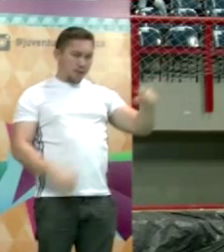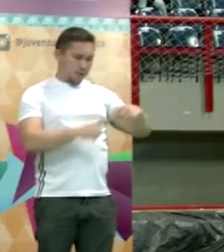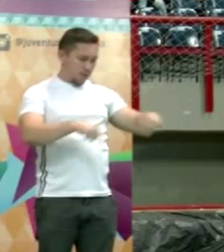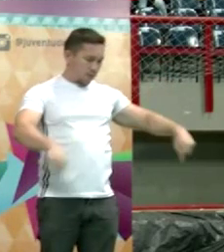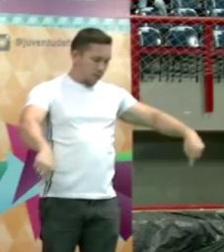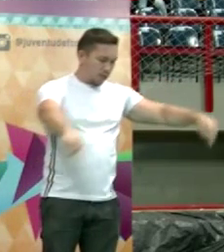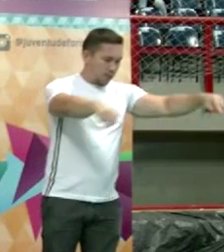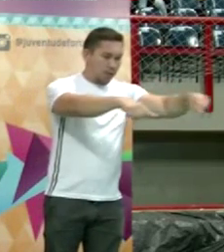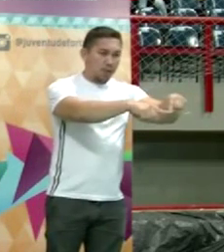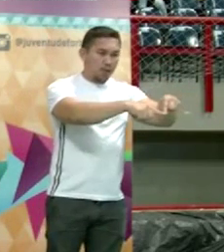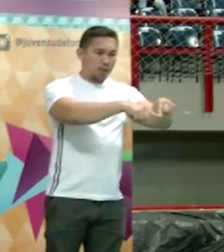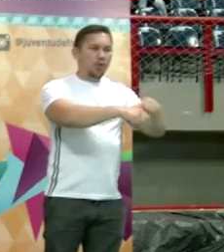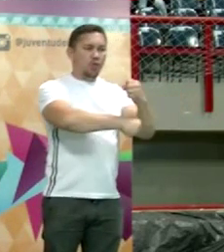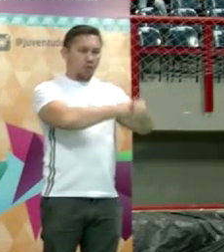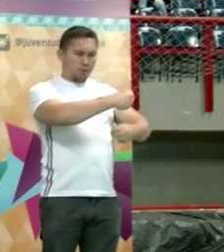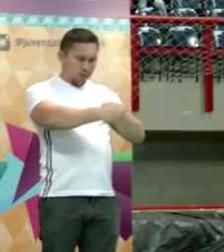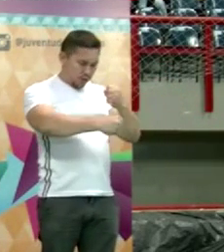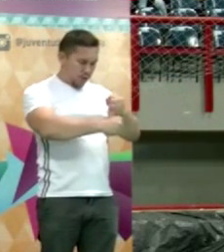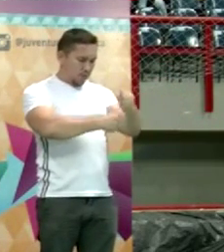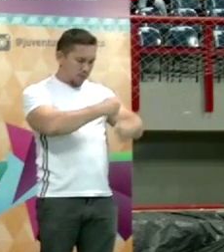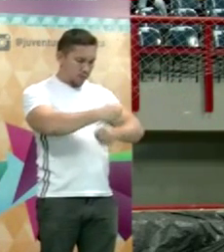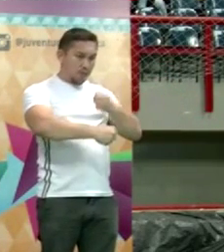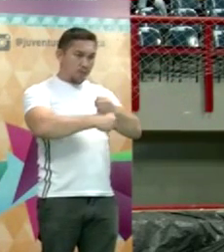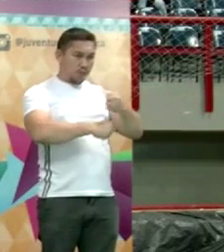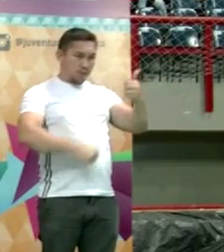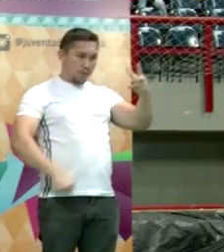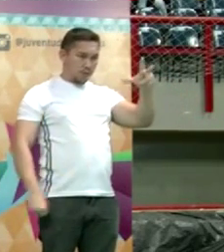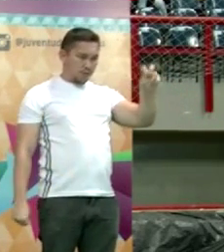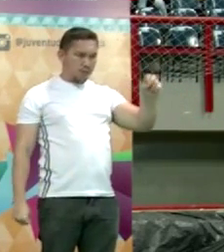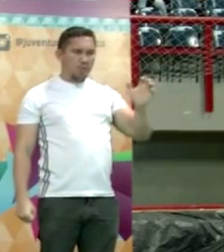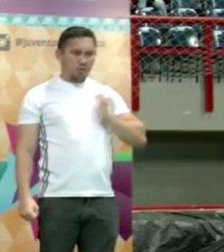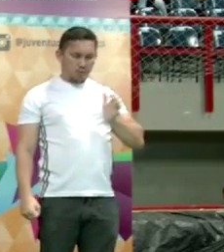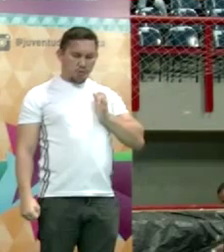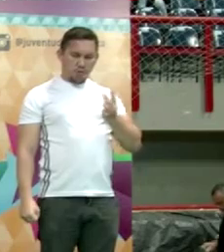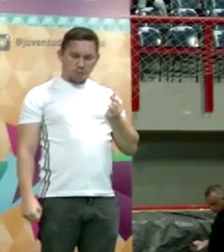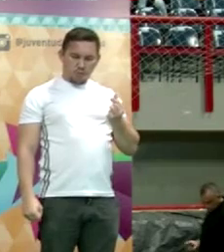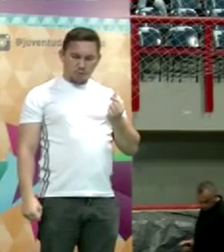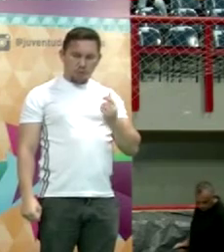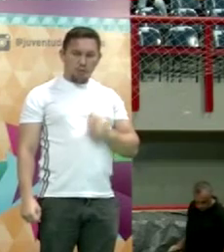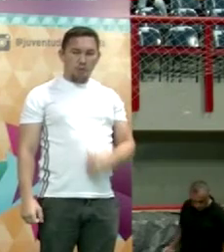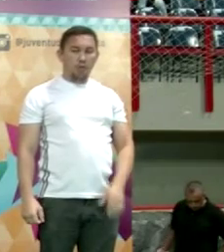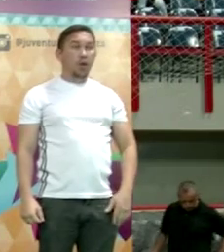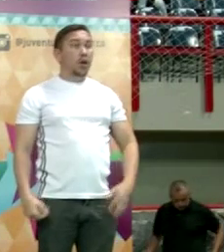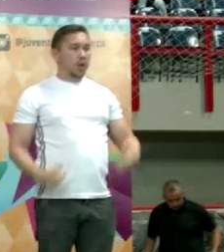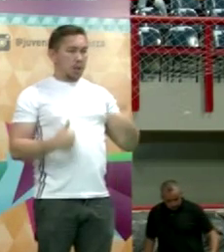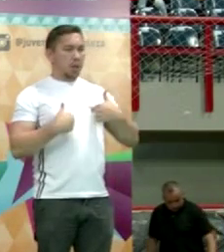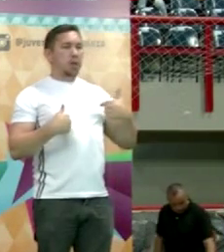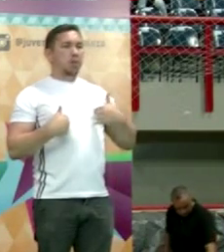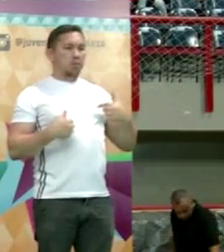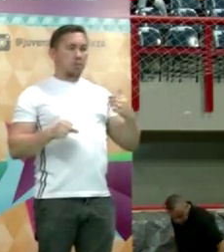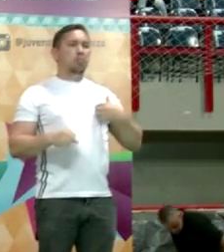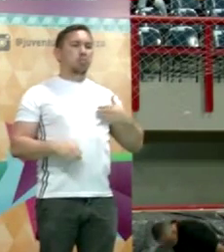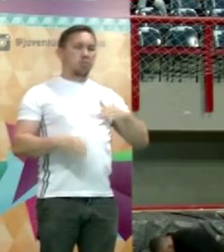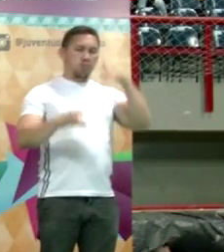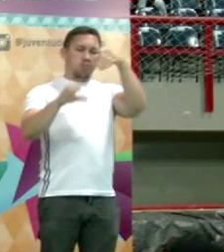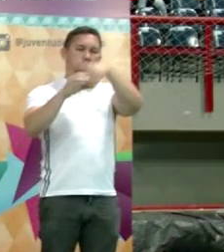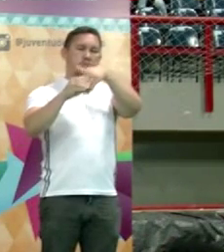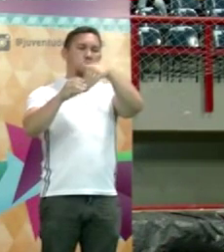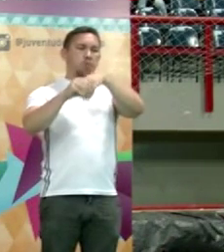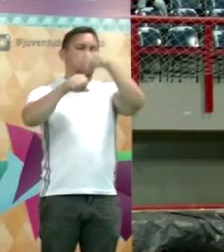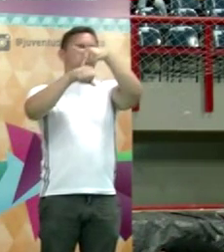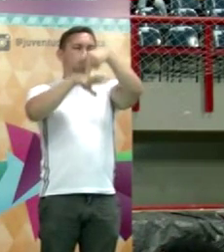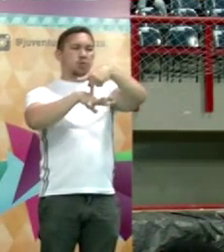alqueires de mandioca por ano. Se tiver, é muito rico. Eu posso ser eleitor